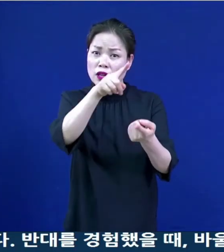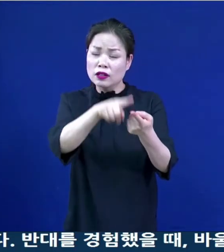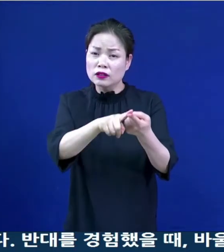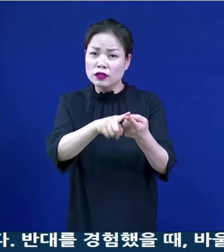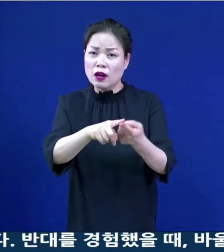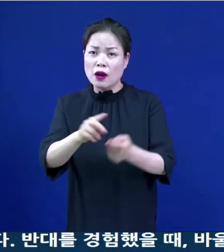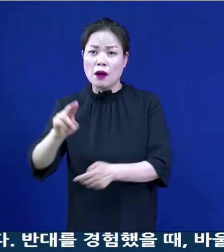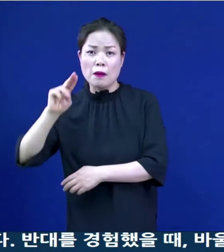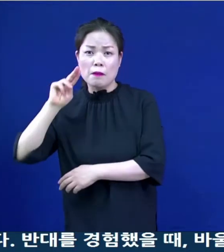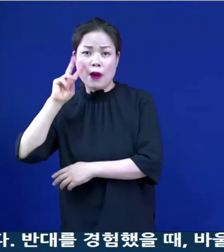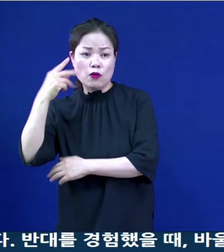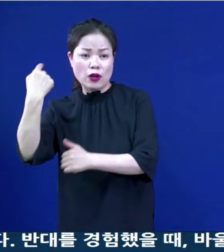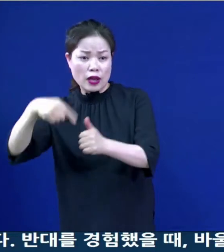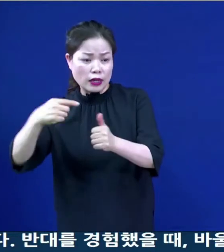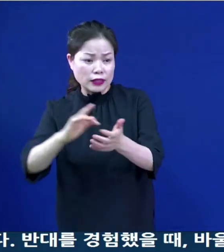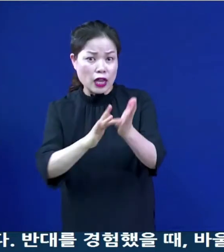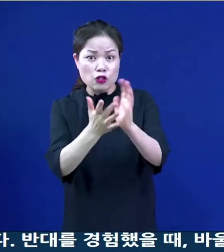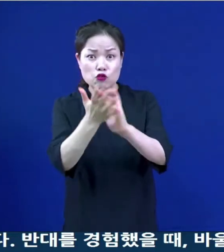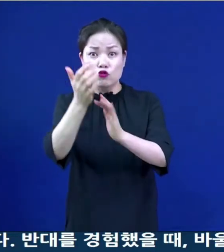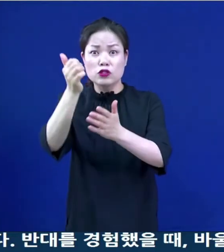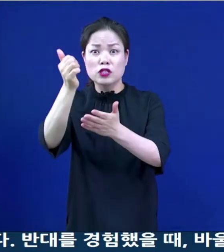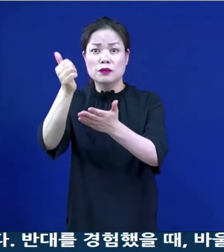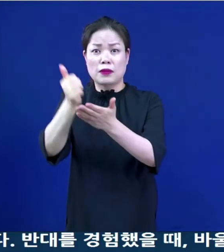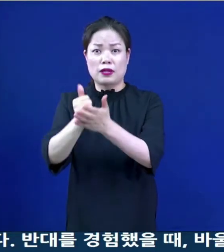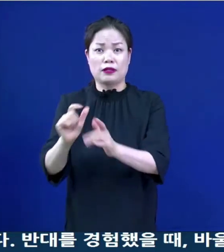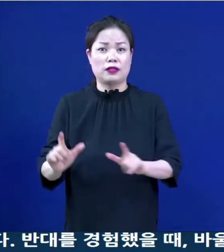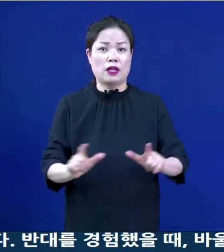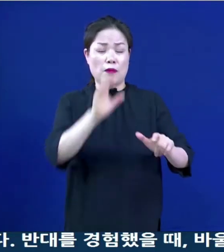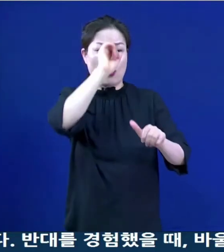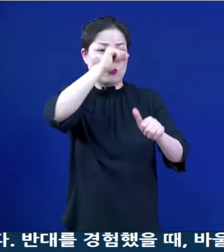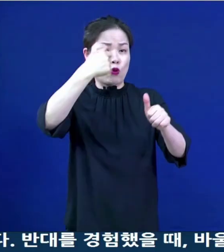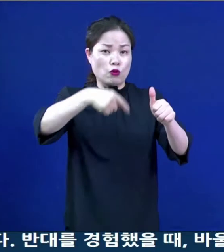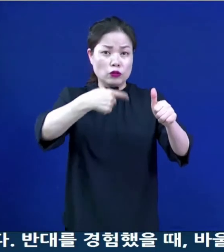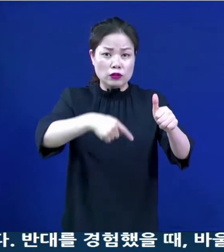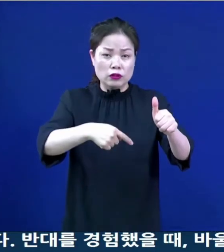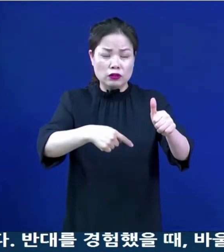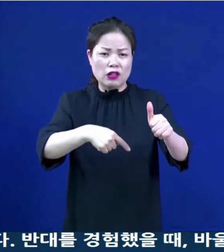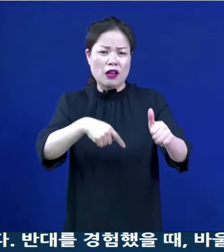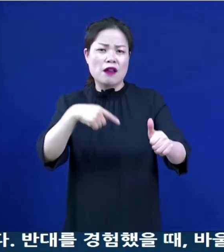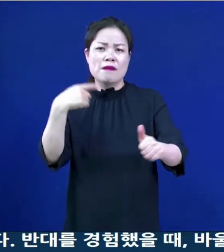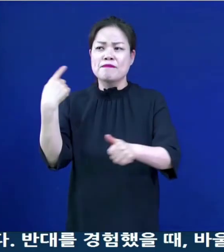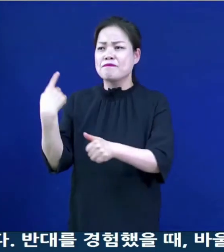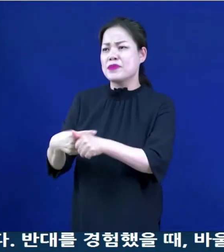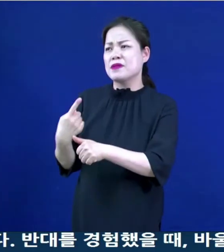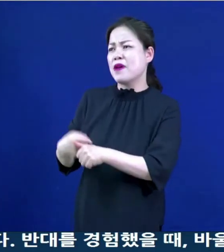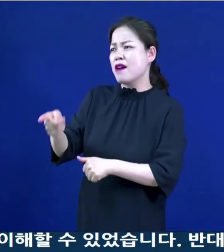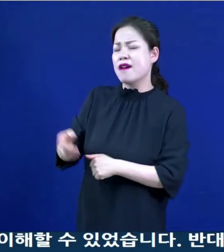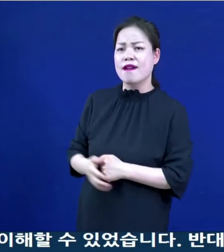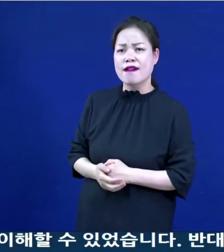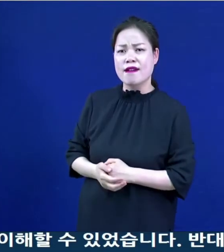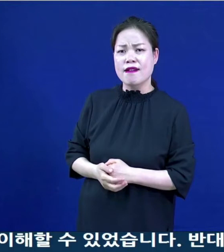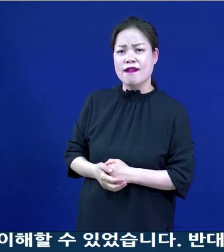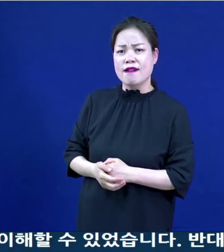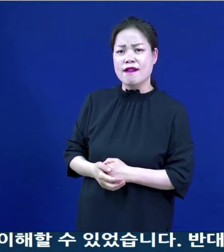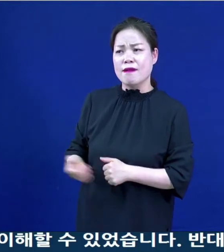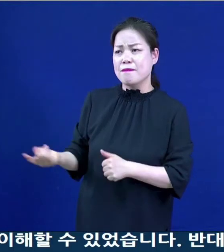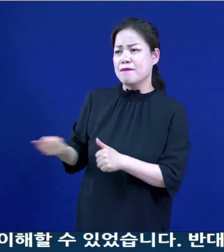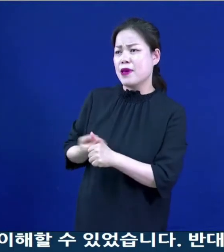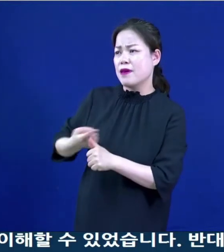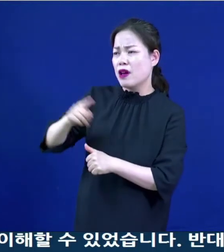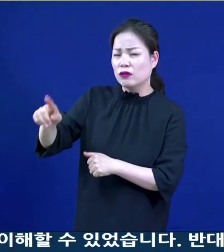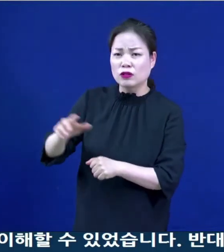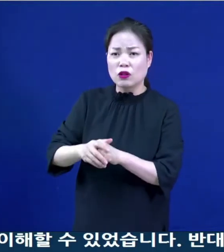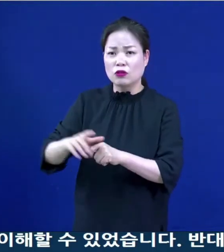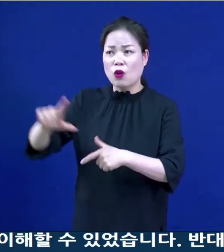바울의 가르침을, 예수님의 삶의 교훈들을 비방하는 데까지 나간 거예요. 이 비방도 공개적으로